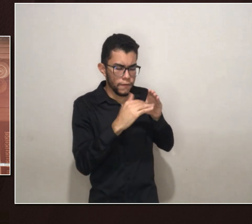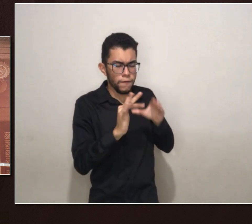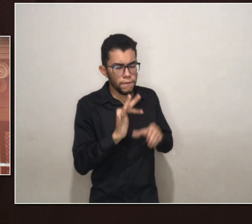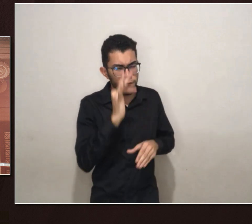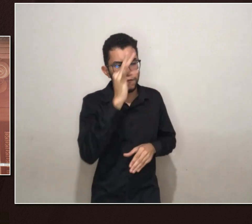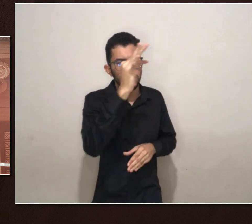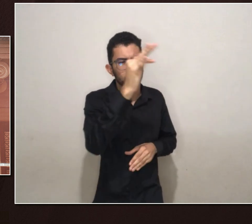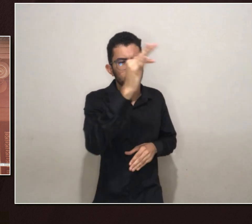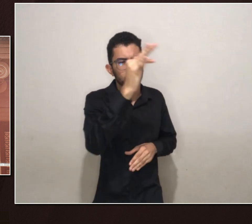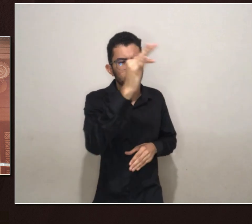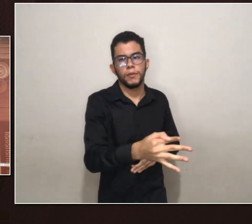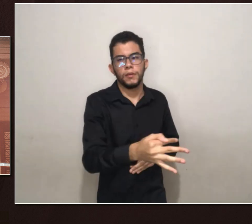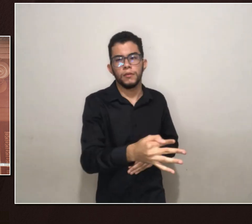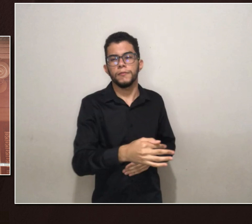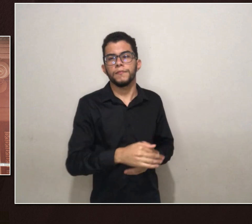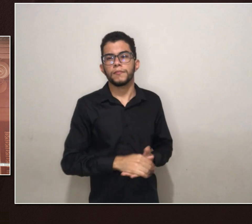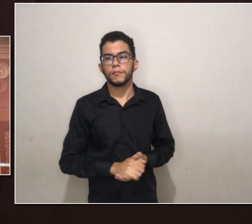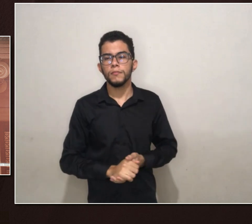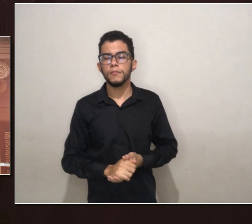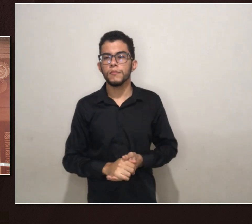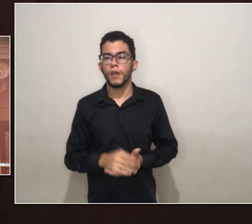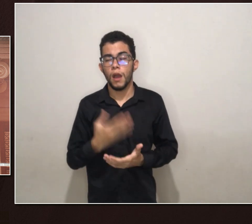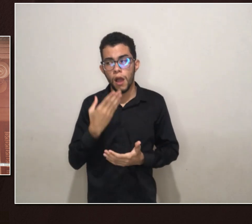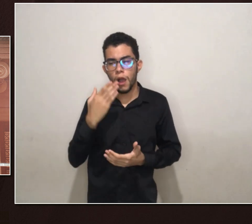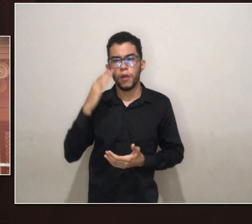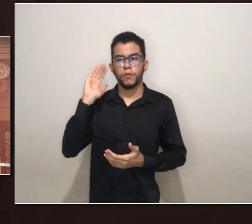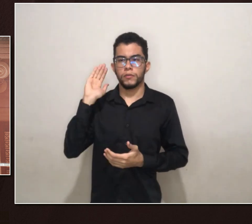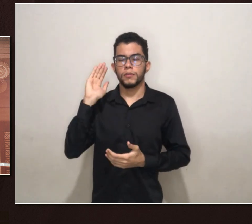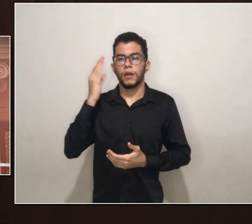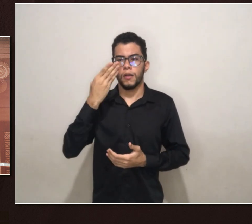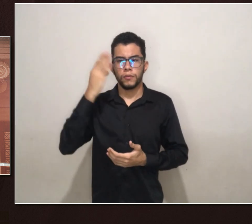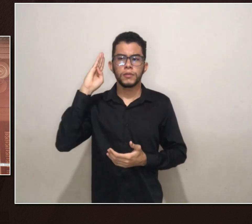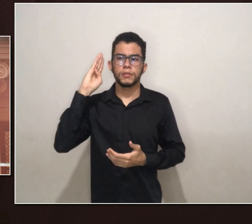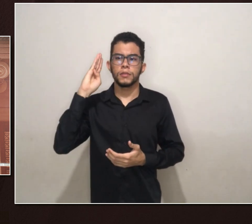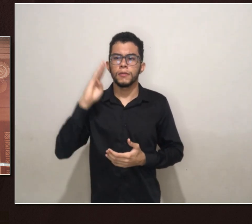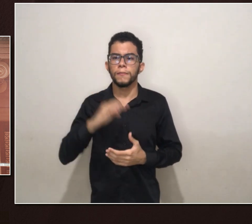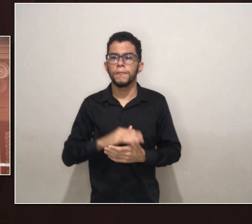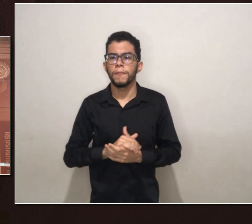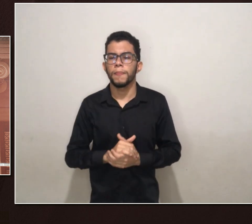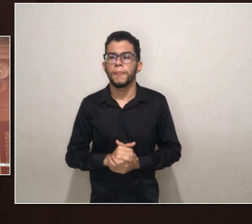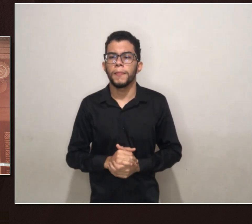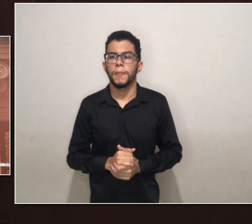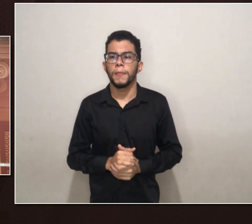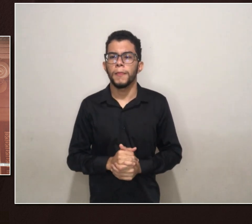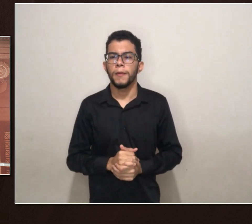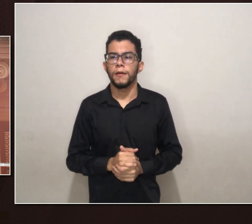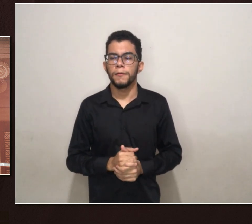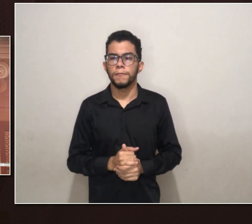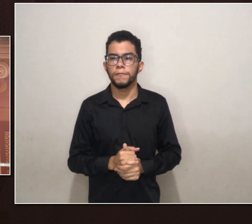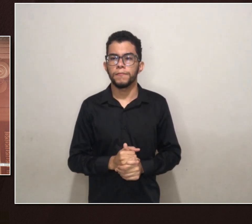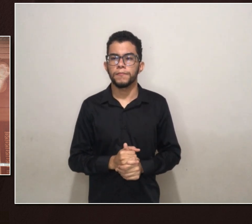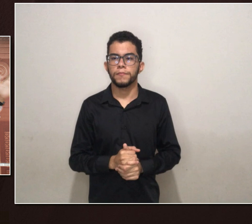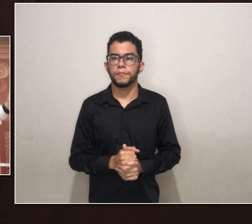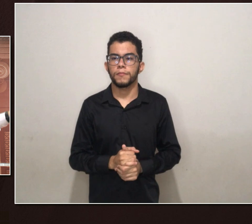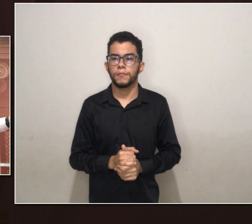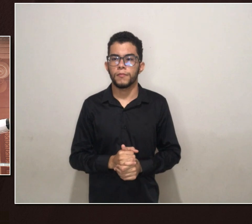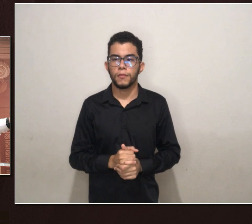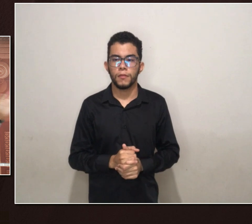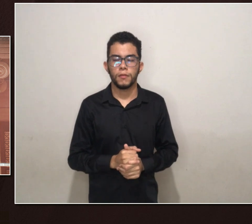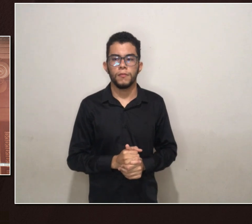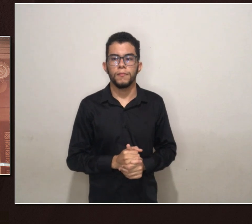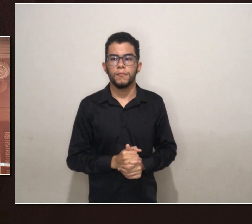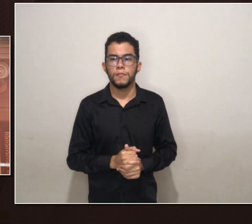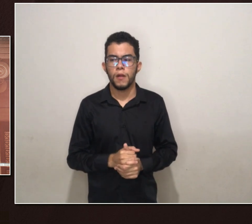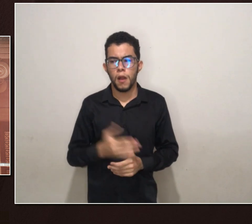são exatamente essas sete cartas para sete igrejas, porque elas estão acontecendo, já aconteceram,